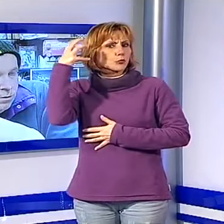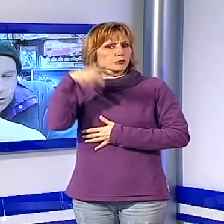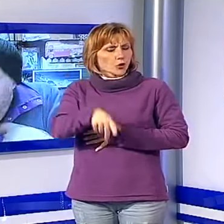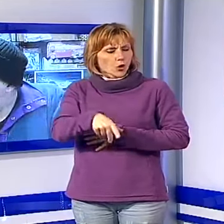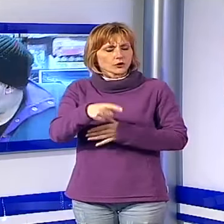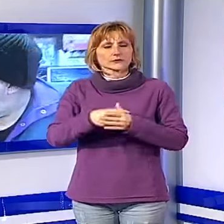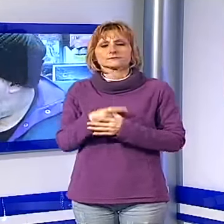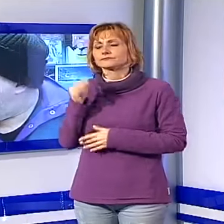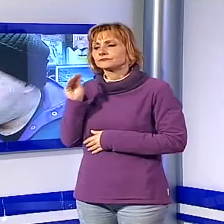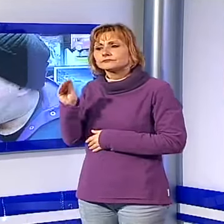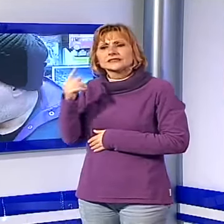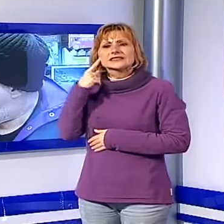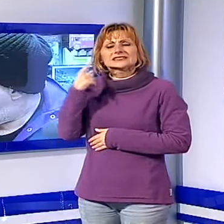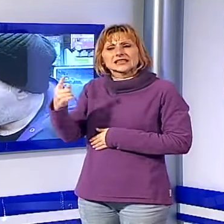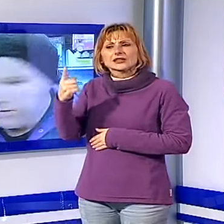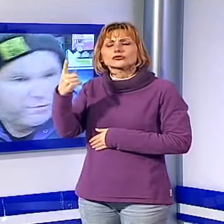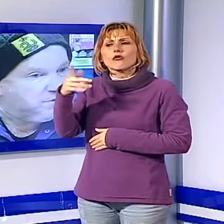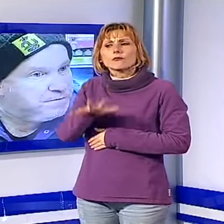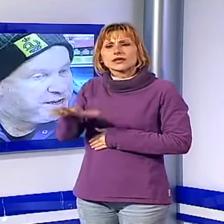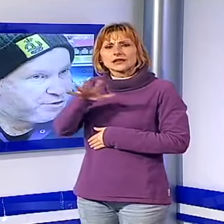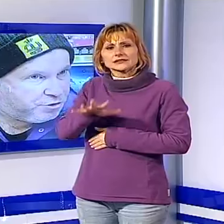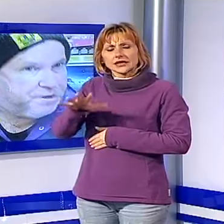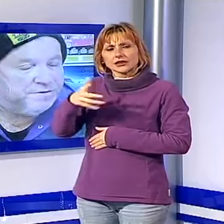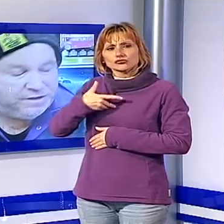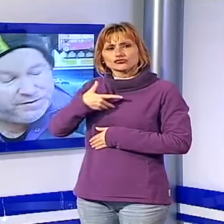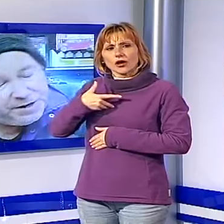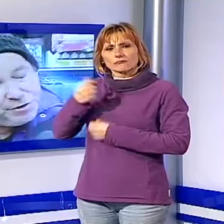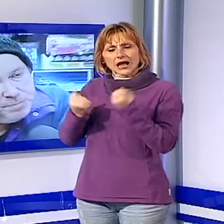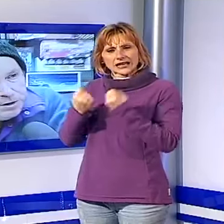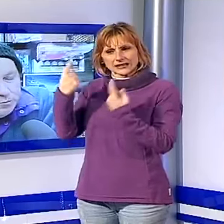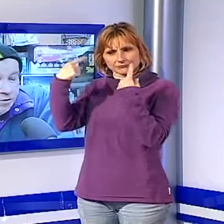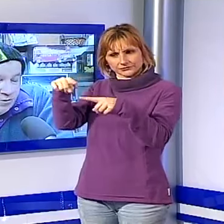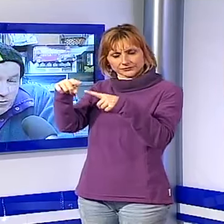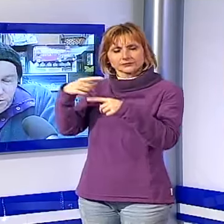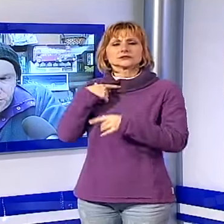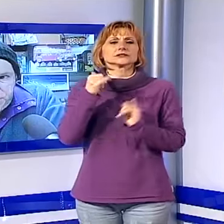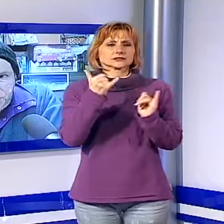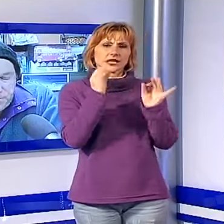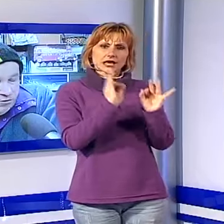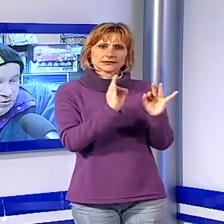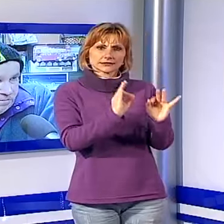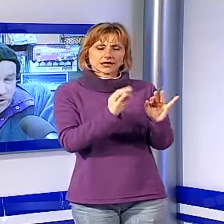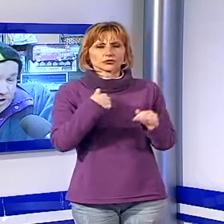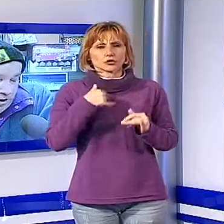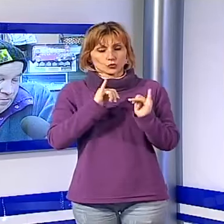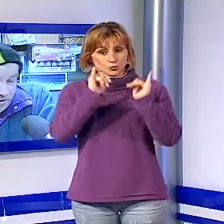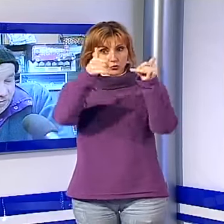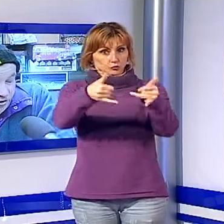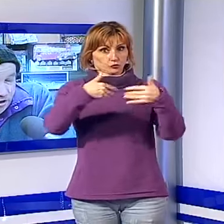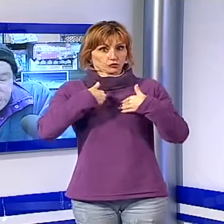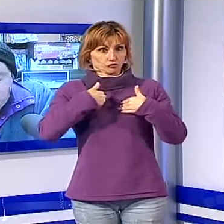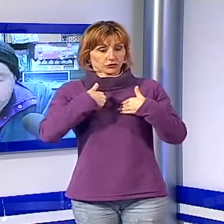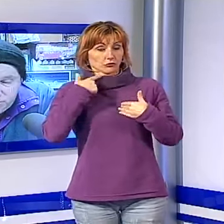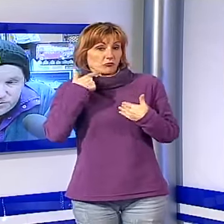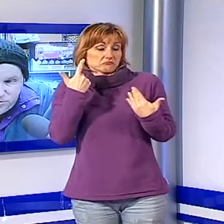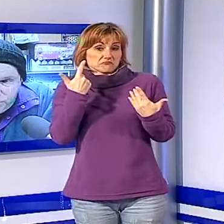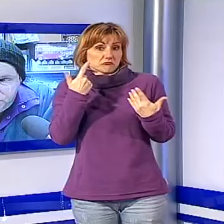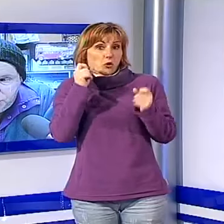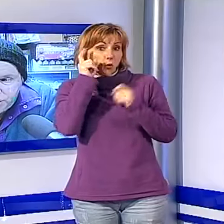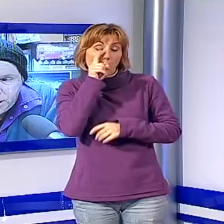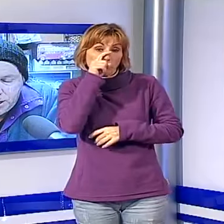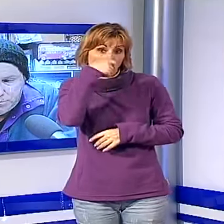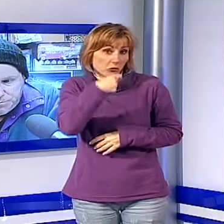lì nella piazzetta dove c'è la macchina? Dietro alla reddicola? Sì, esatto. Quando sono uscito fuori, sono uscito fuori anche forse inconscientemente, comunque sono